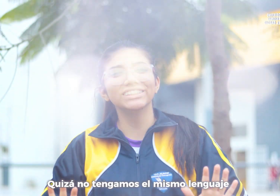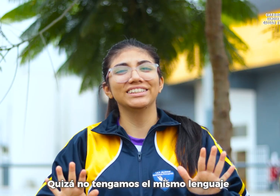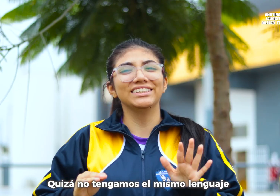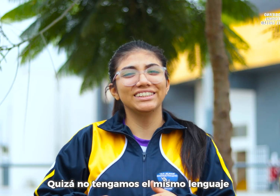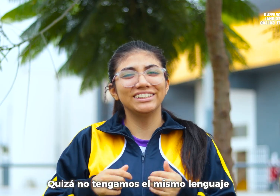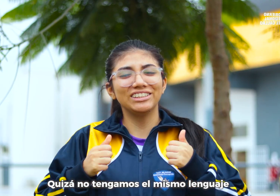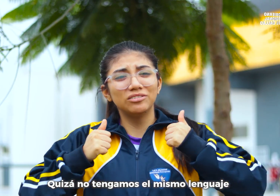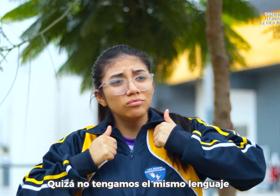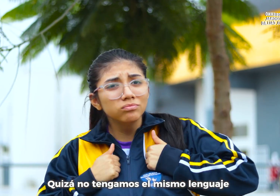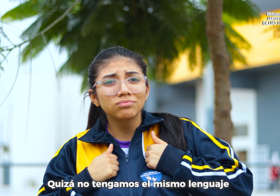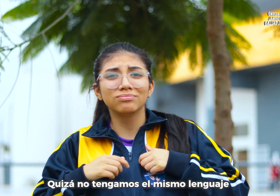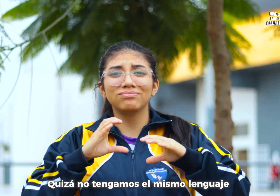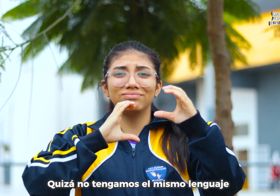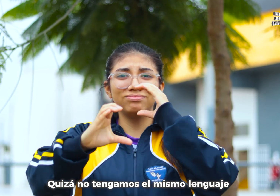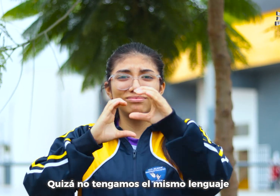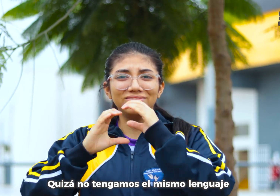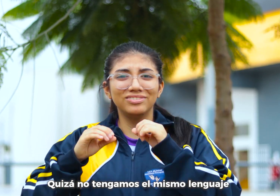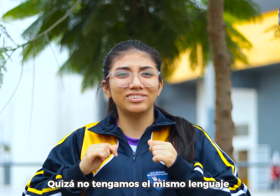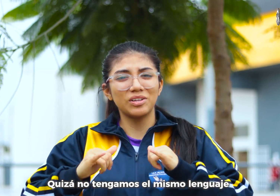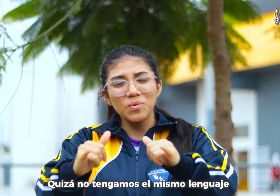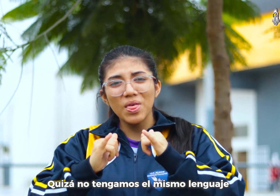Quizá no tengamos el mismo lenguaje.